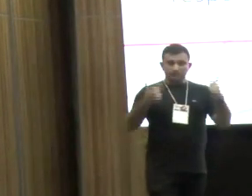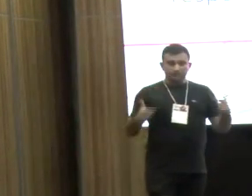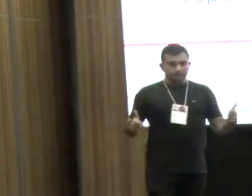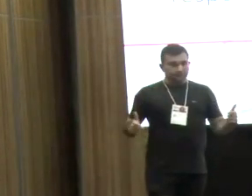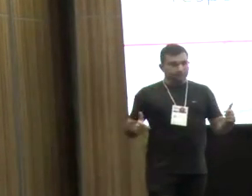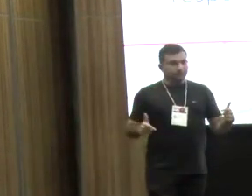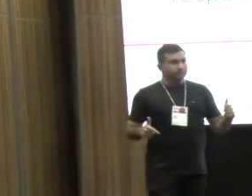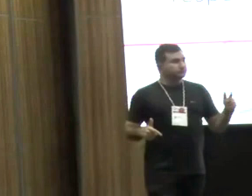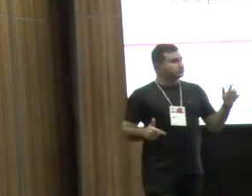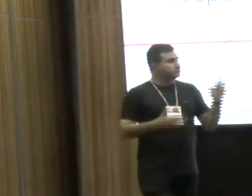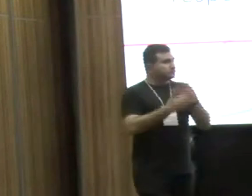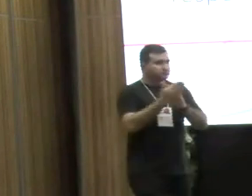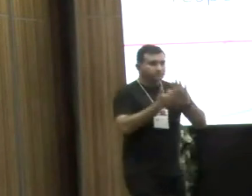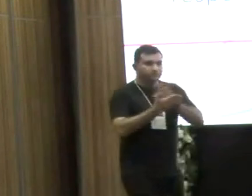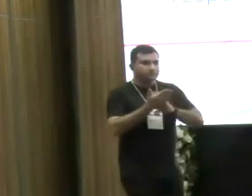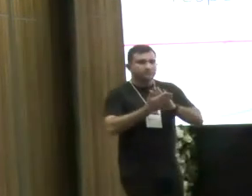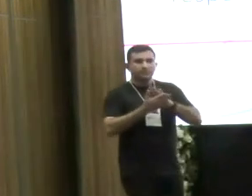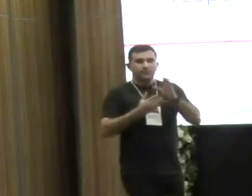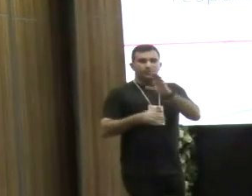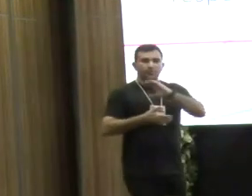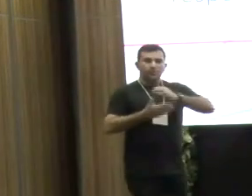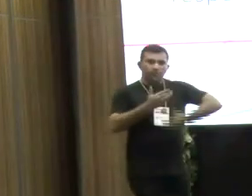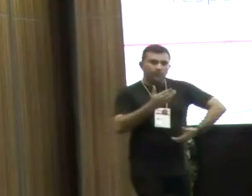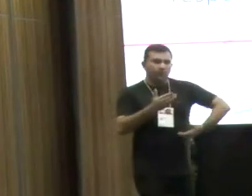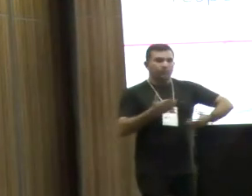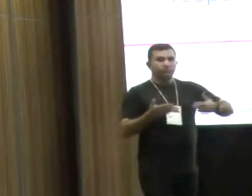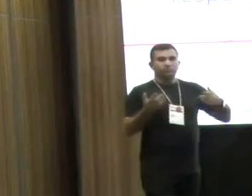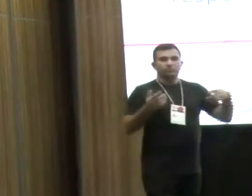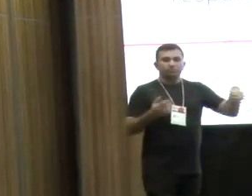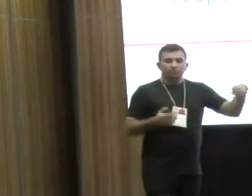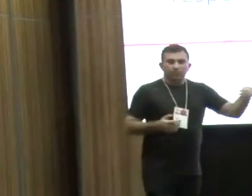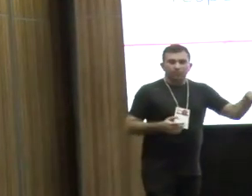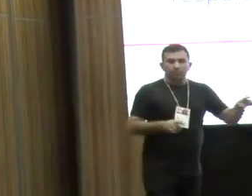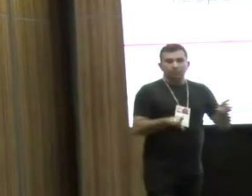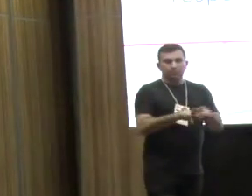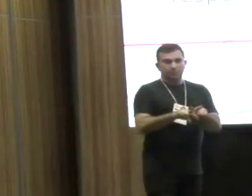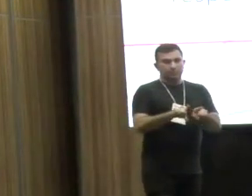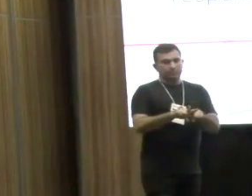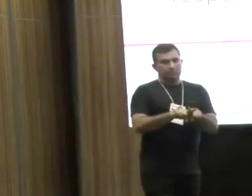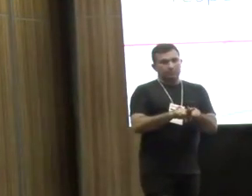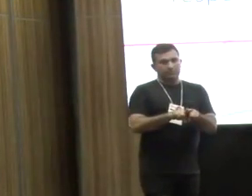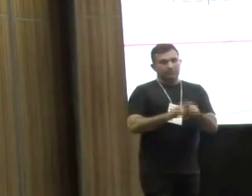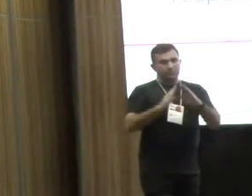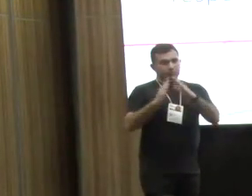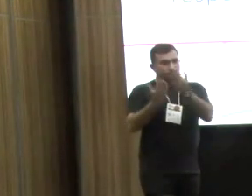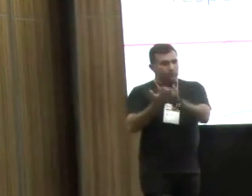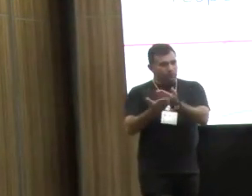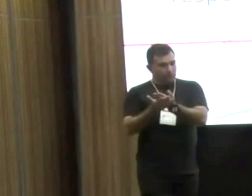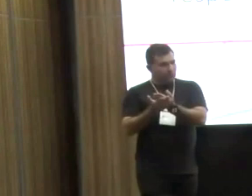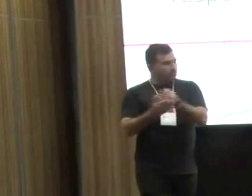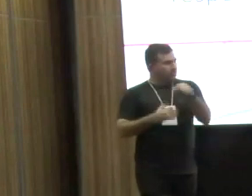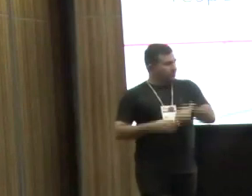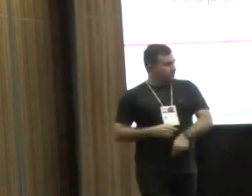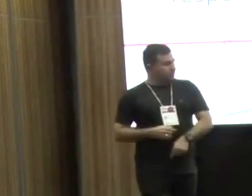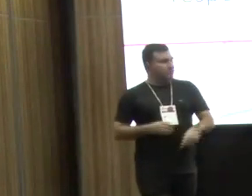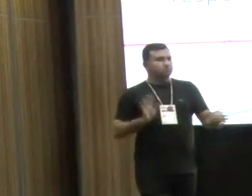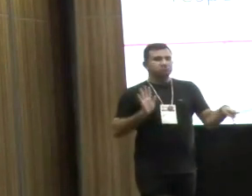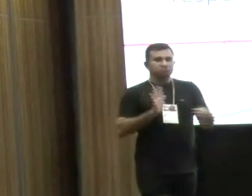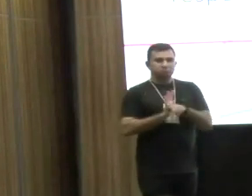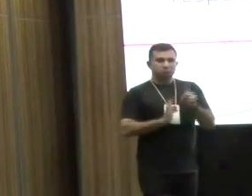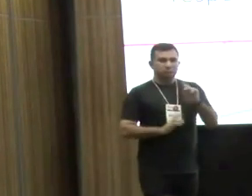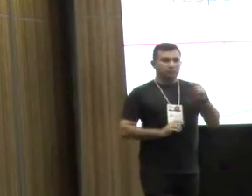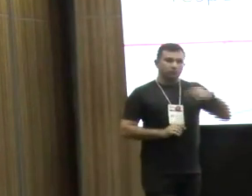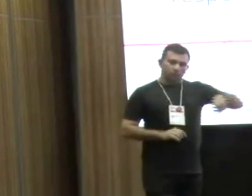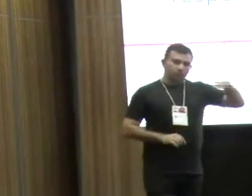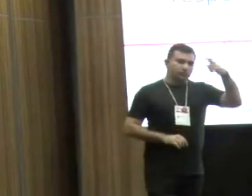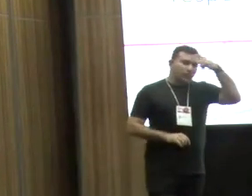serviço público docente e nem estuda nas escolas públicas. Então, ter consciência de